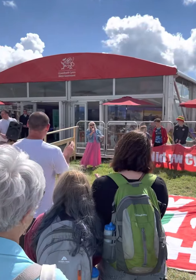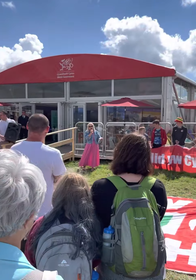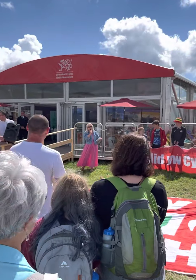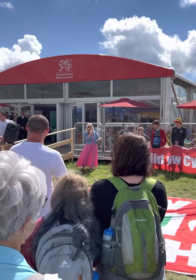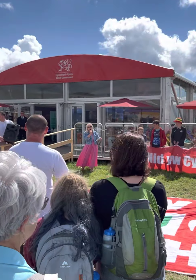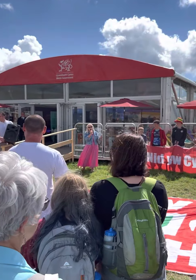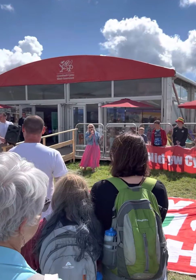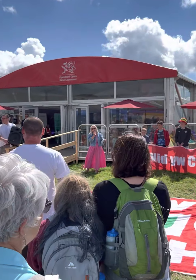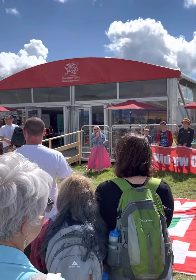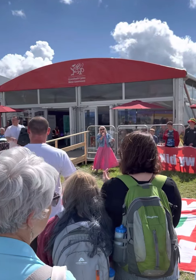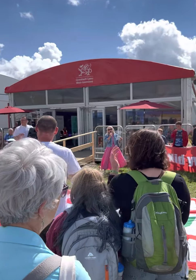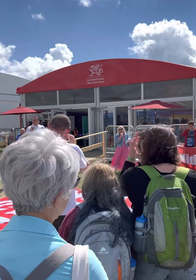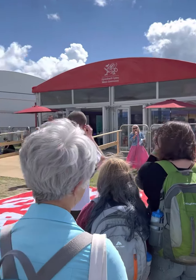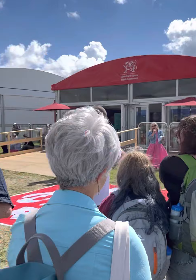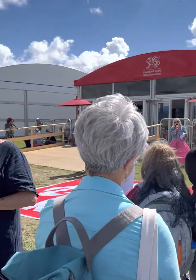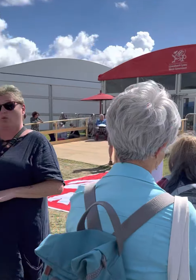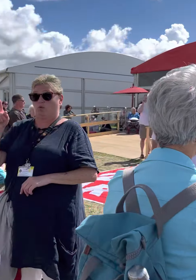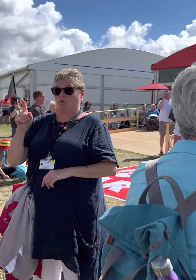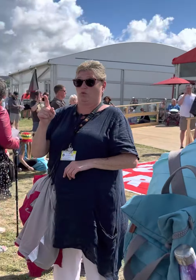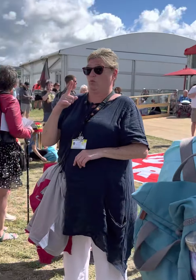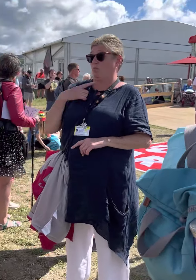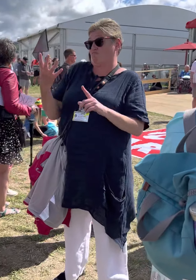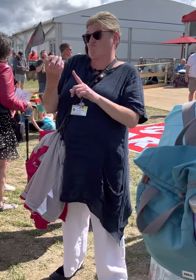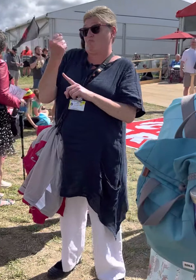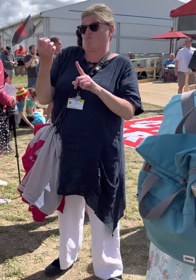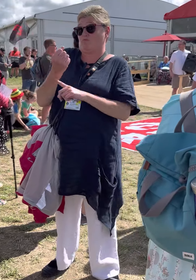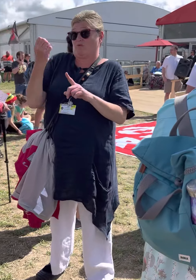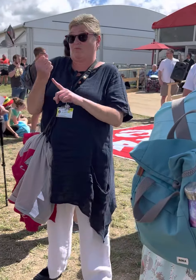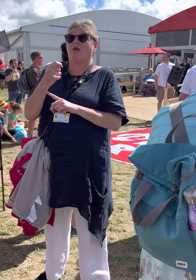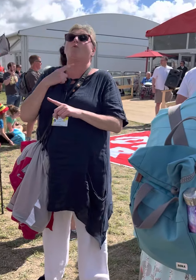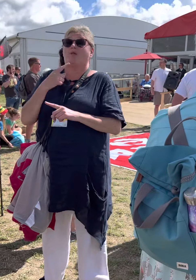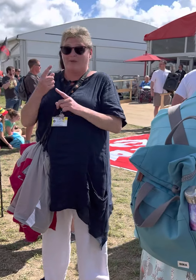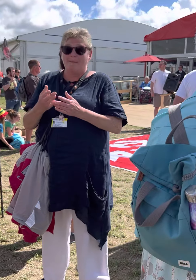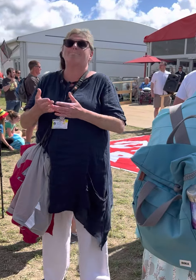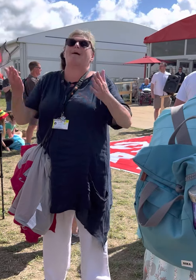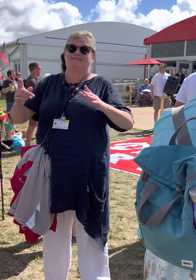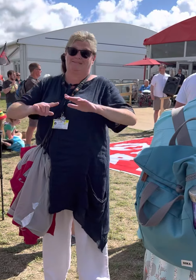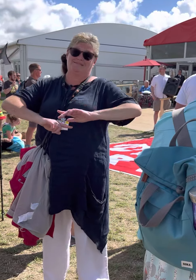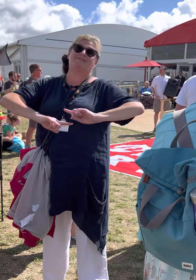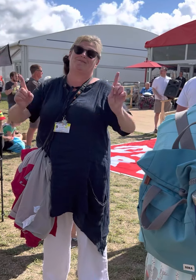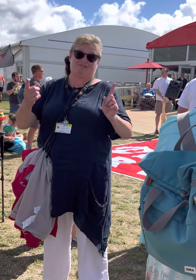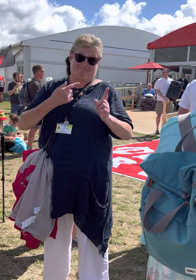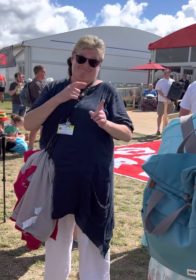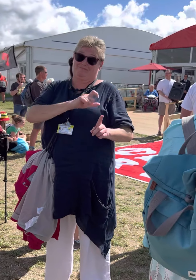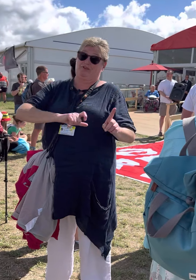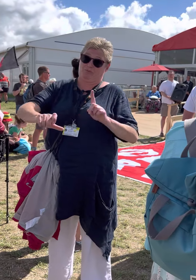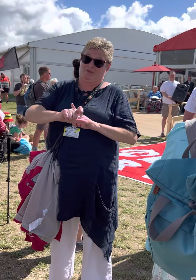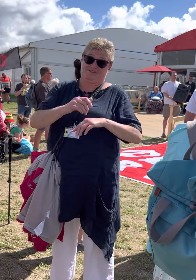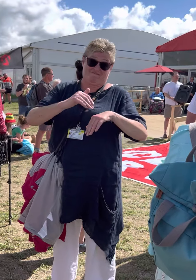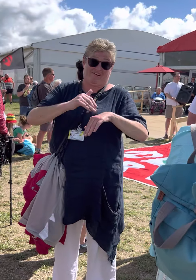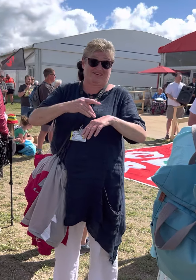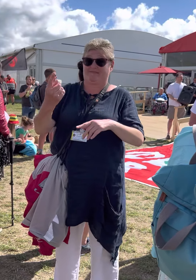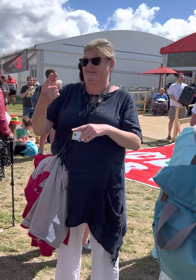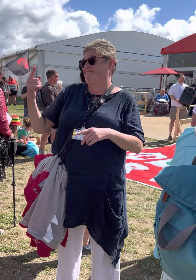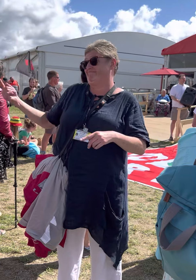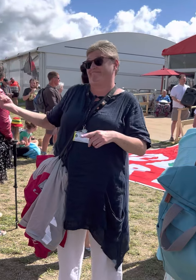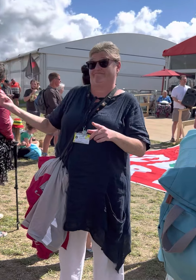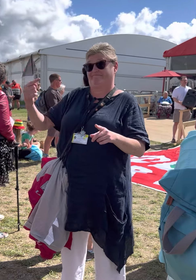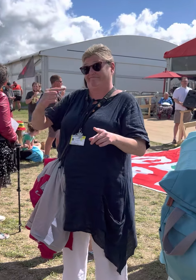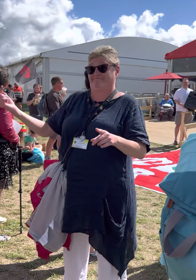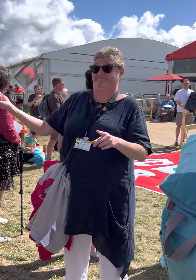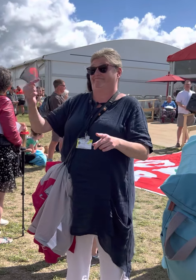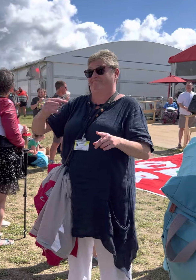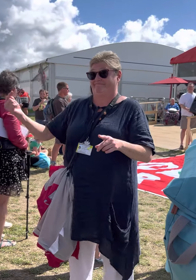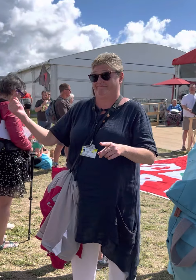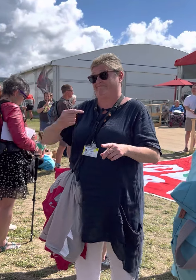Achos dyn ni'n gwybod bod y mesurau yna ni di ennill yn rai fydd yn gwneud gwir wahaniaeth yn ein cymunedau ni sy'n cael ei effeithio gan dau haf a